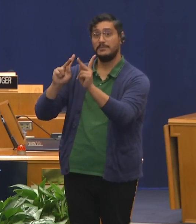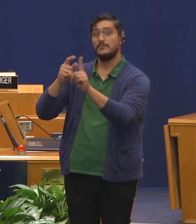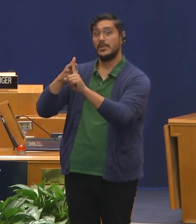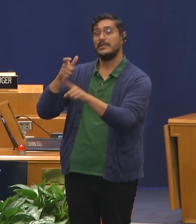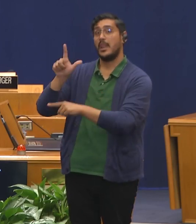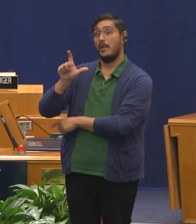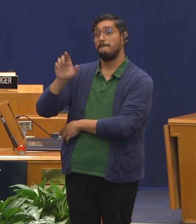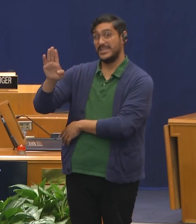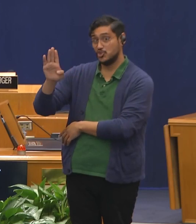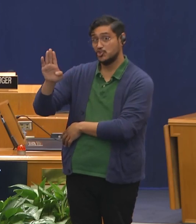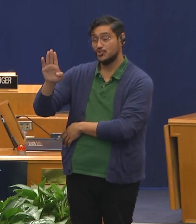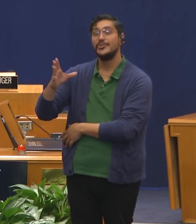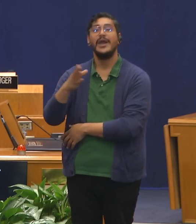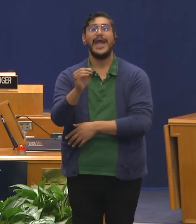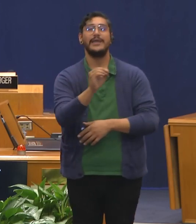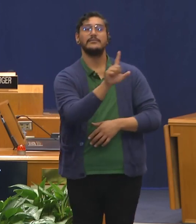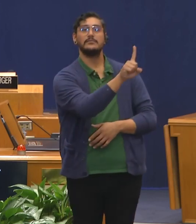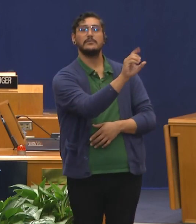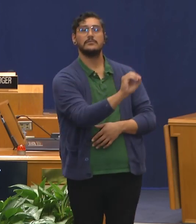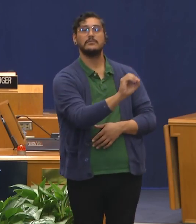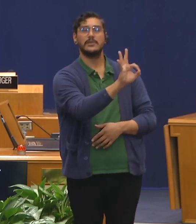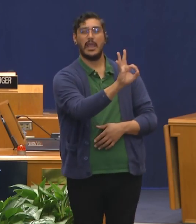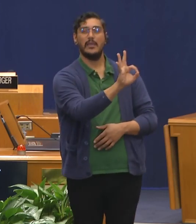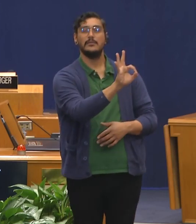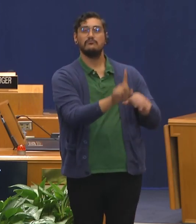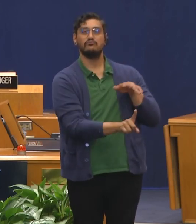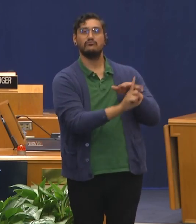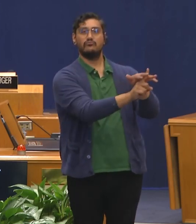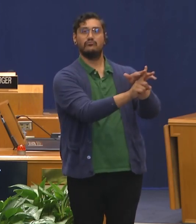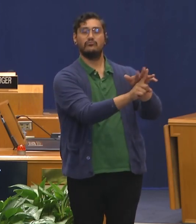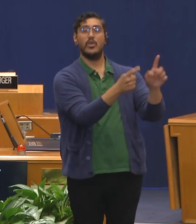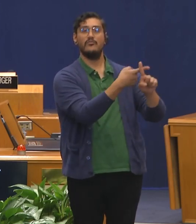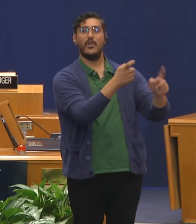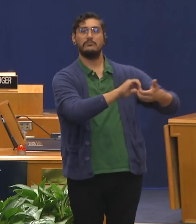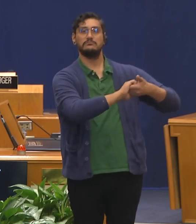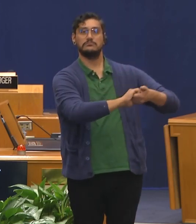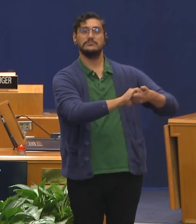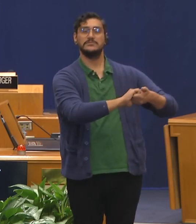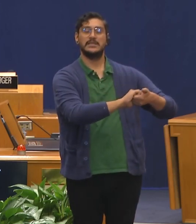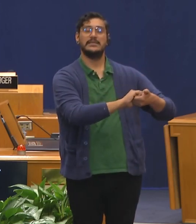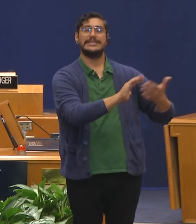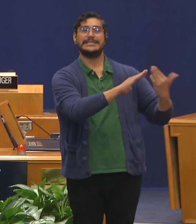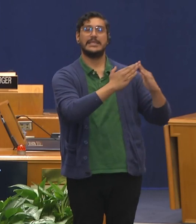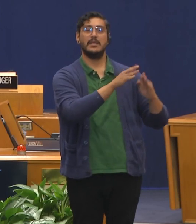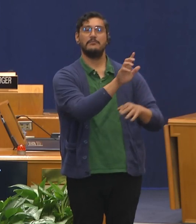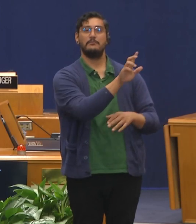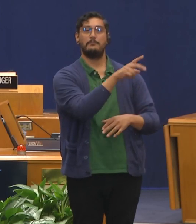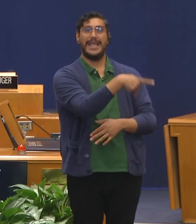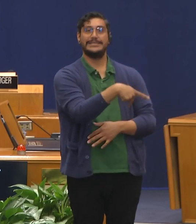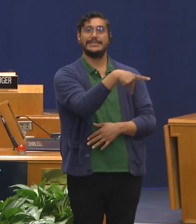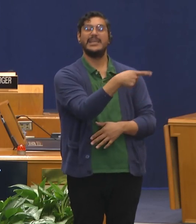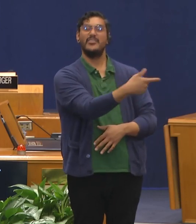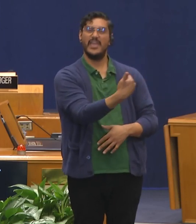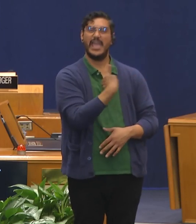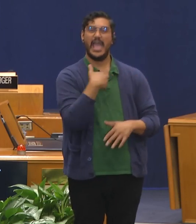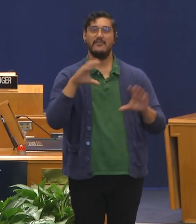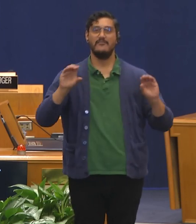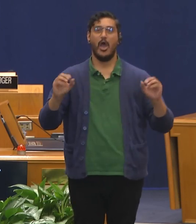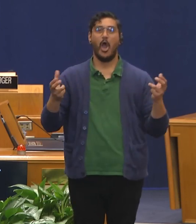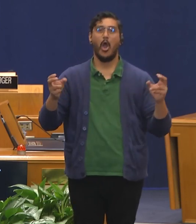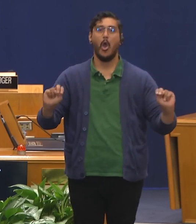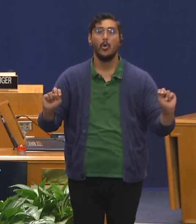ciudad de Long Beach y 198 casos reportados por la ciudad de Pasadena, que tienen departamentos de salud